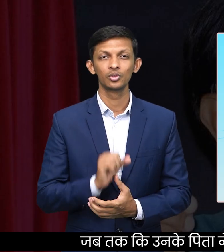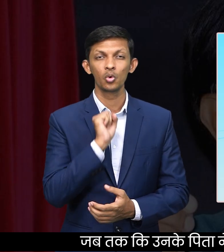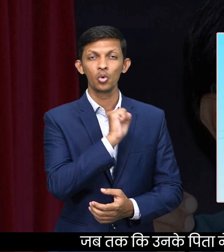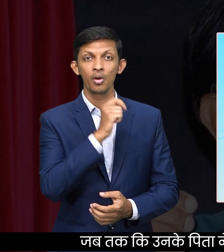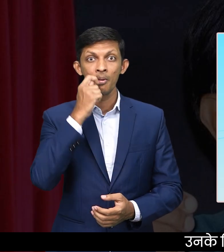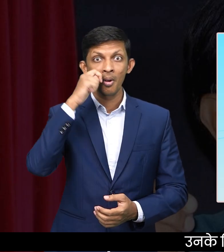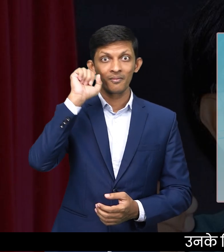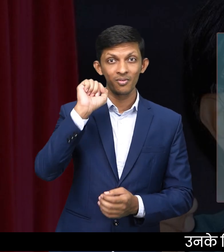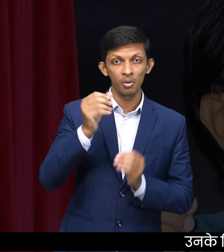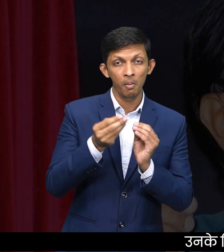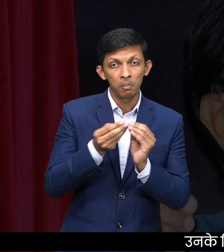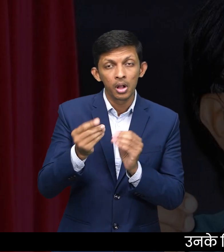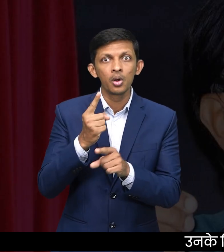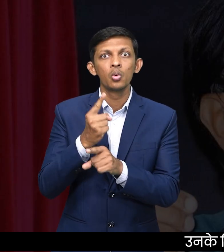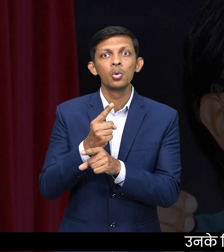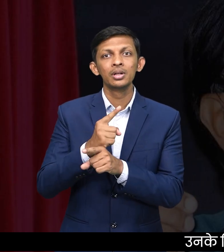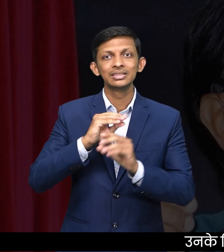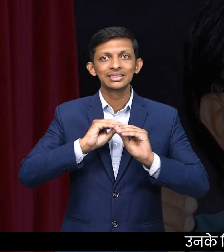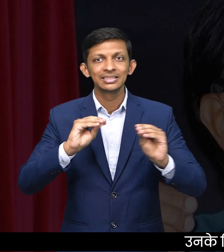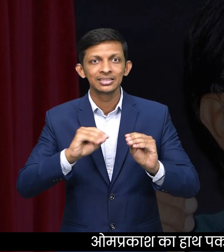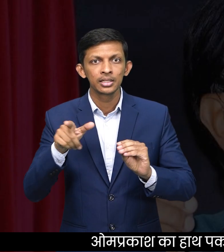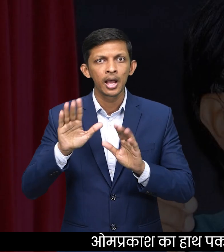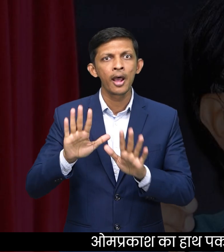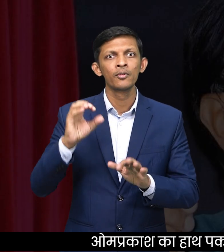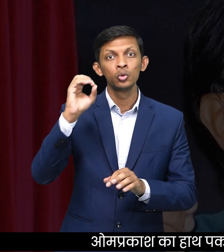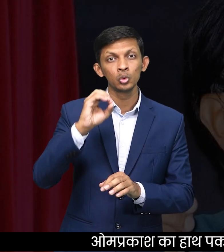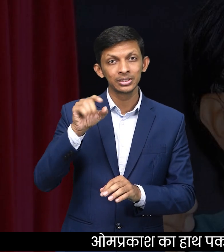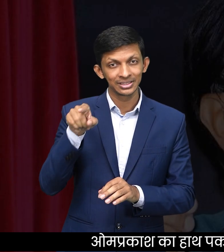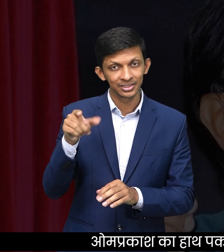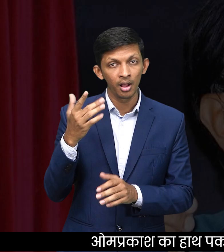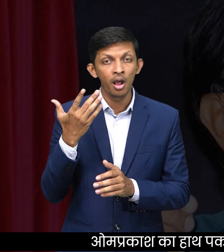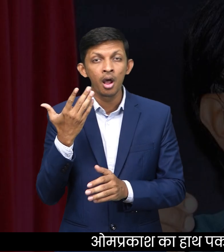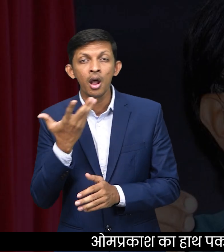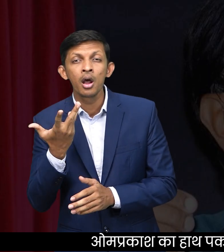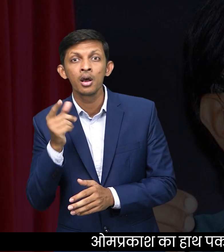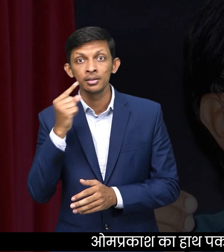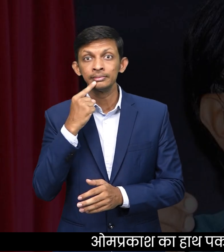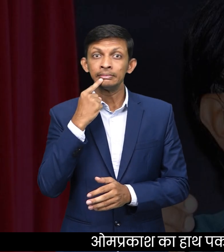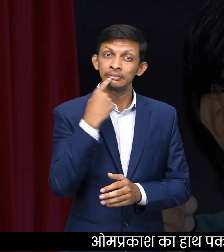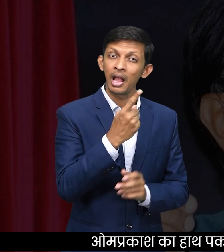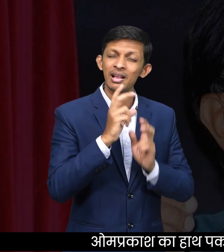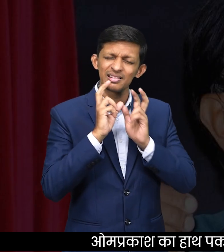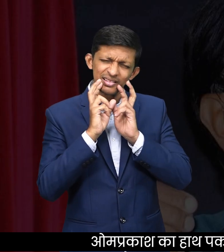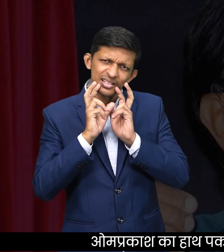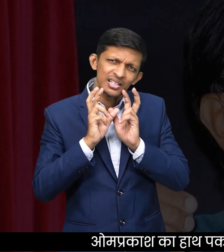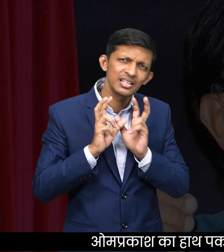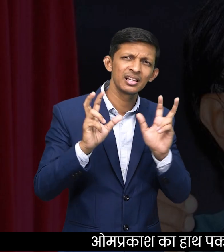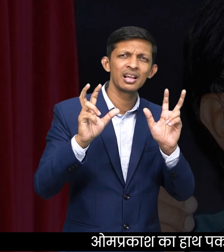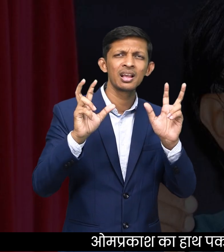उनके पिता शिक्षकों के पास गए, ओम प्रकाश का हाथ पकड़ा और जोर से कहा ताकि सभी सुन